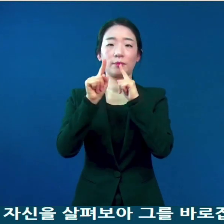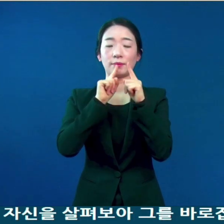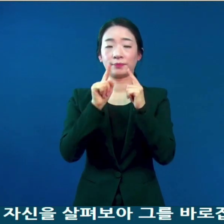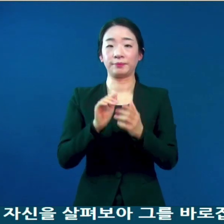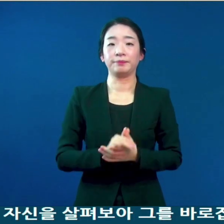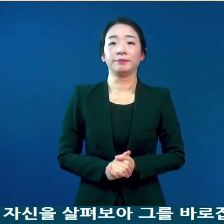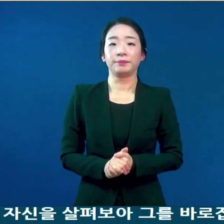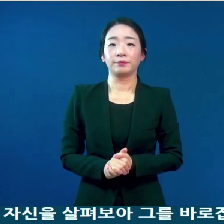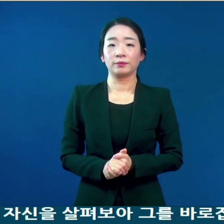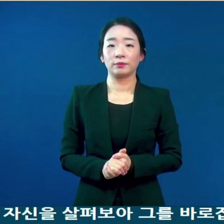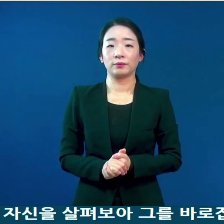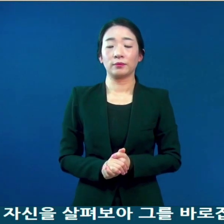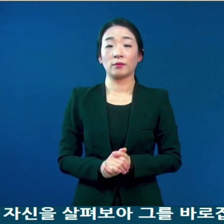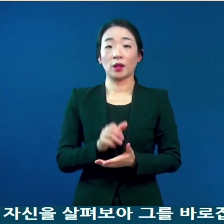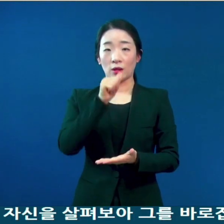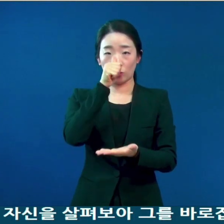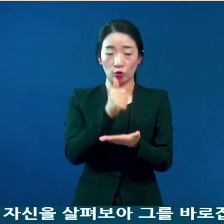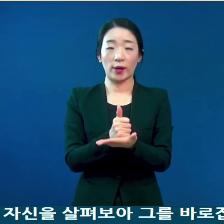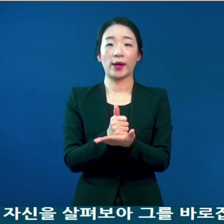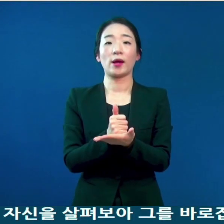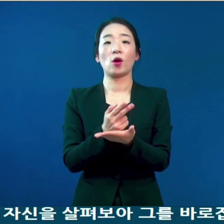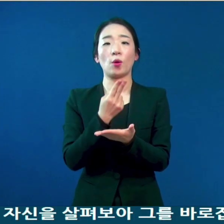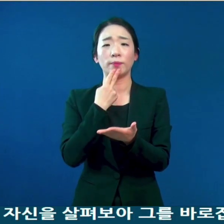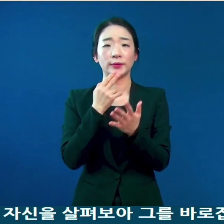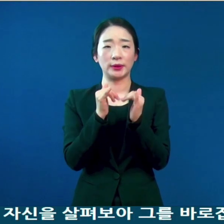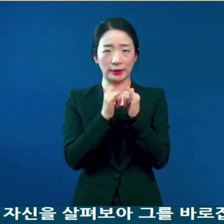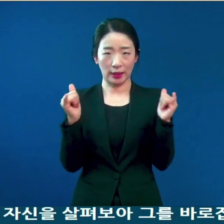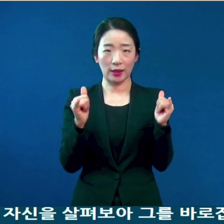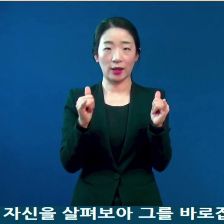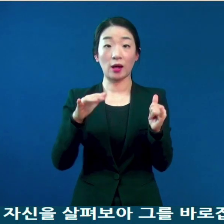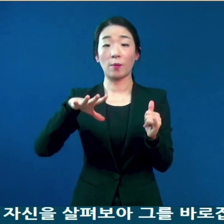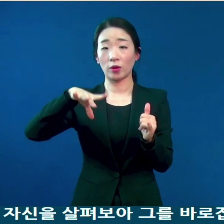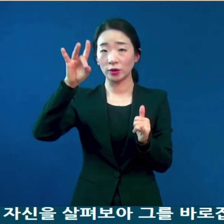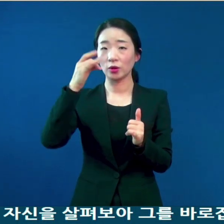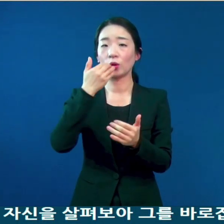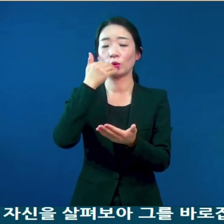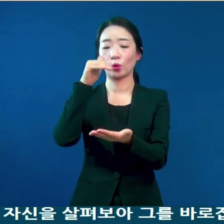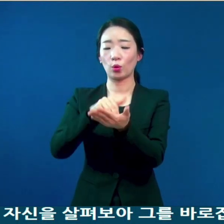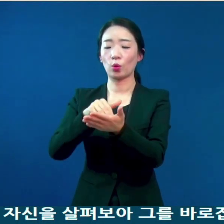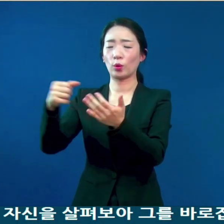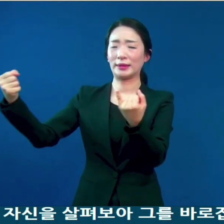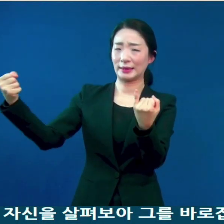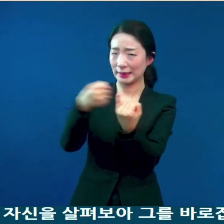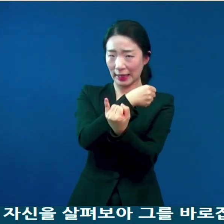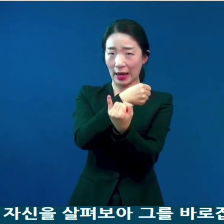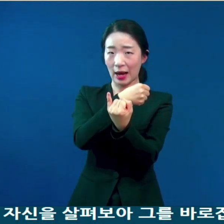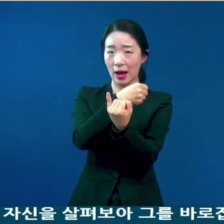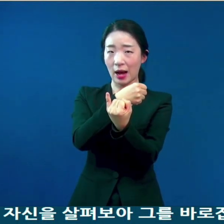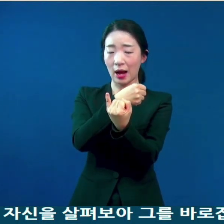예수님께서 선언하신 죄 없는 자가 먼저 돌로 치라, 이 답변은 정말 탁월한 지혜가